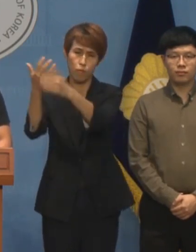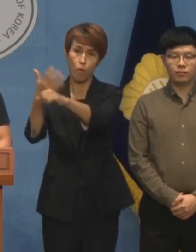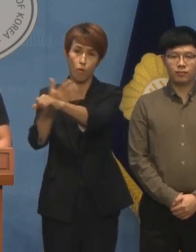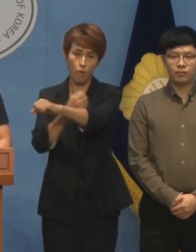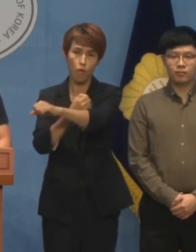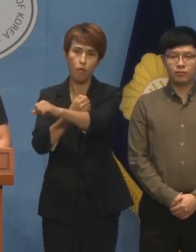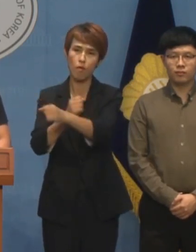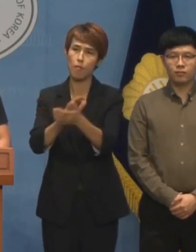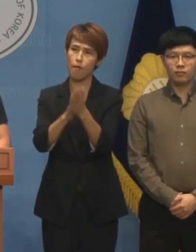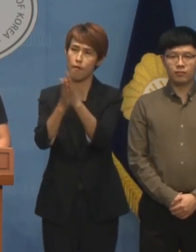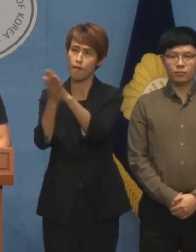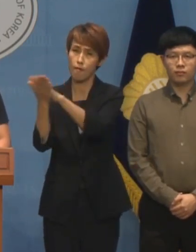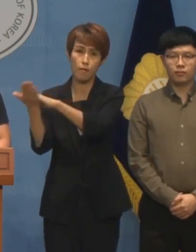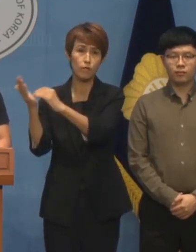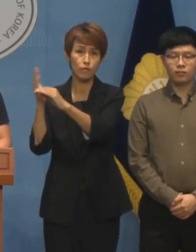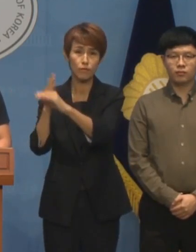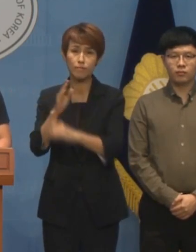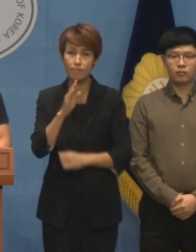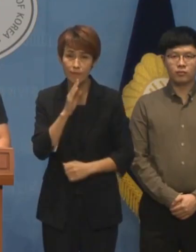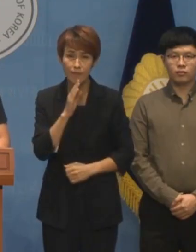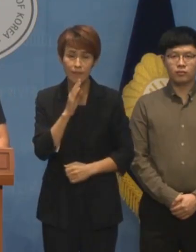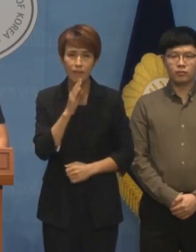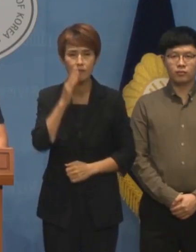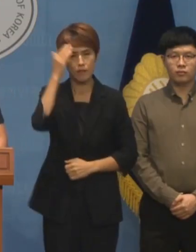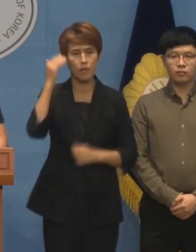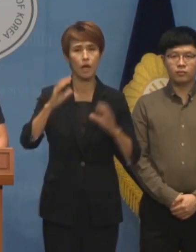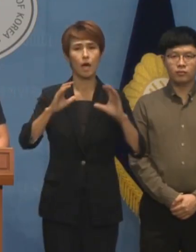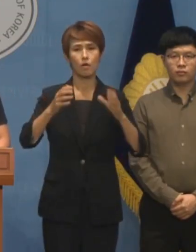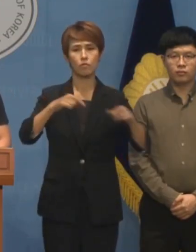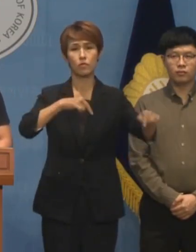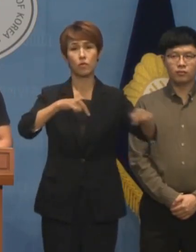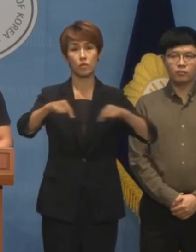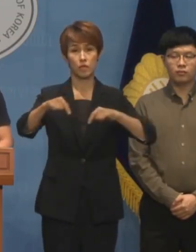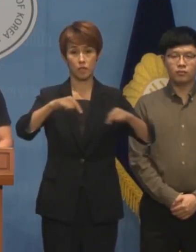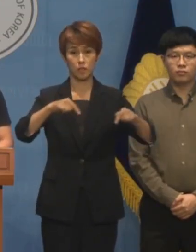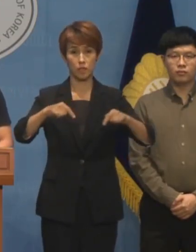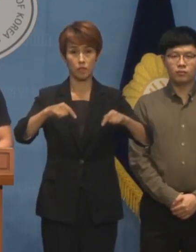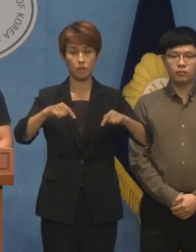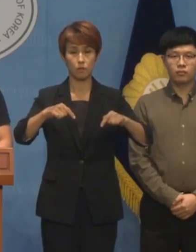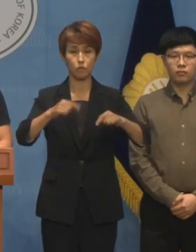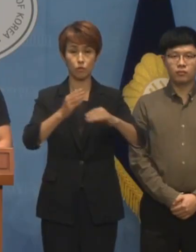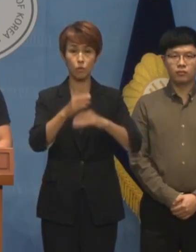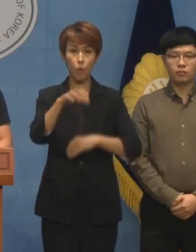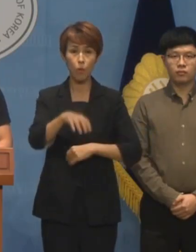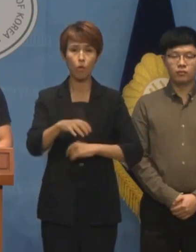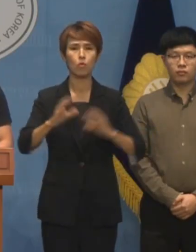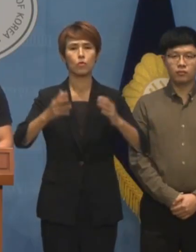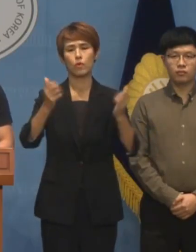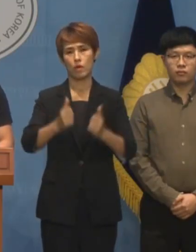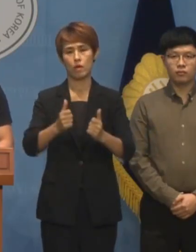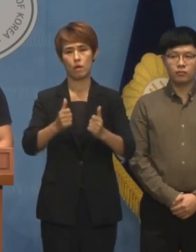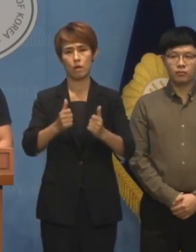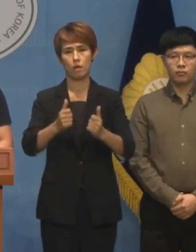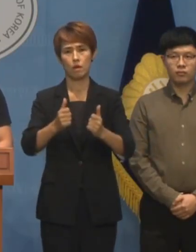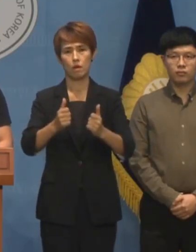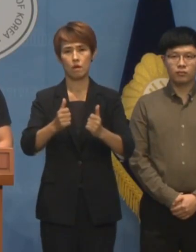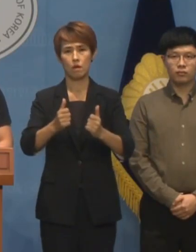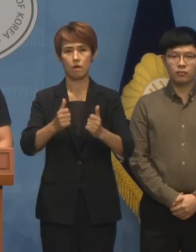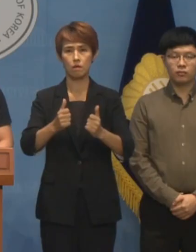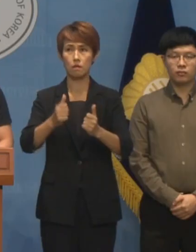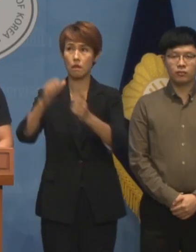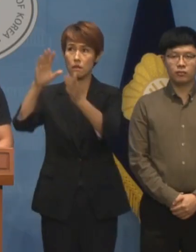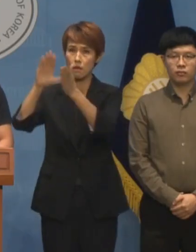끊임없는 변화의 물결 속에 있지만 대한민국 정치의 중심 국회에서는 시대착오적 정책을 논하며